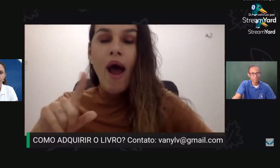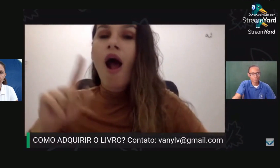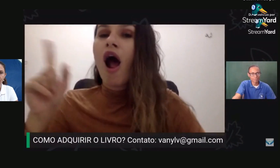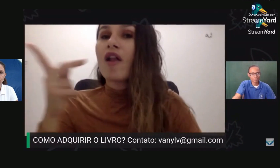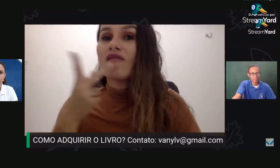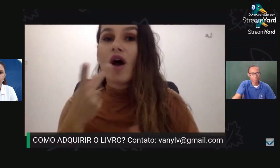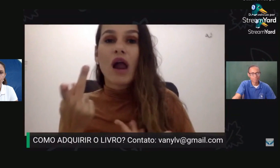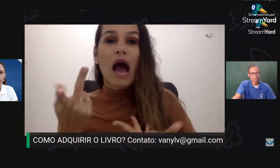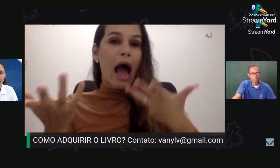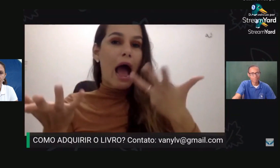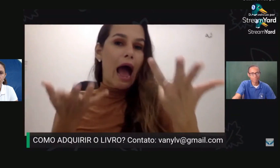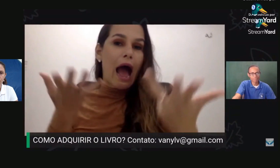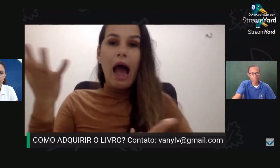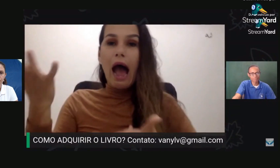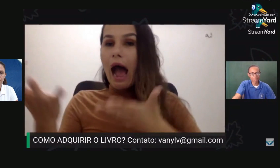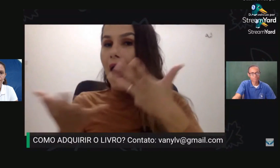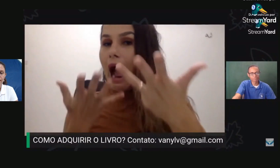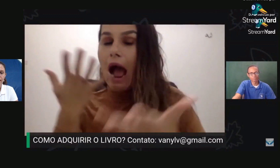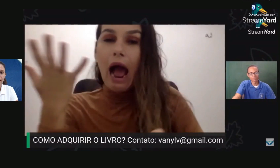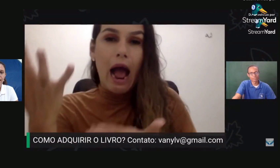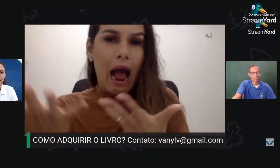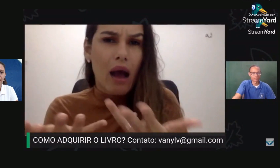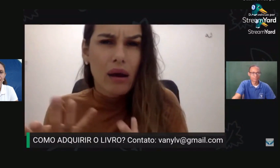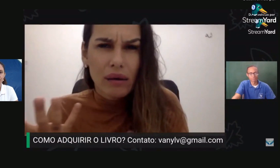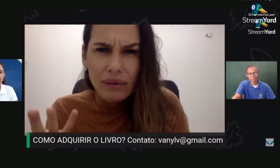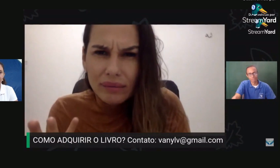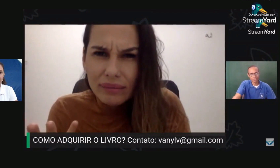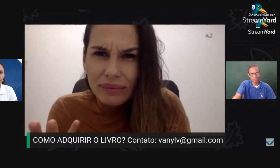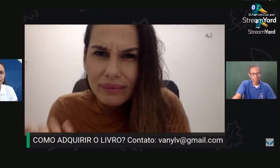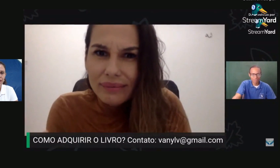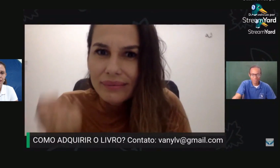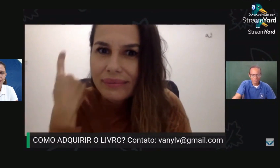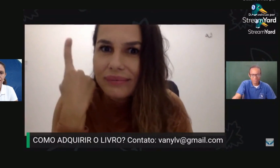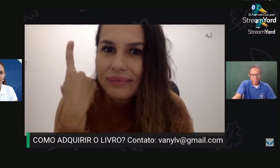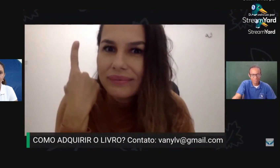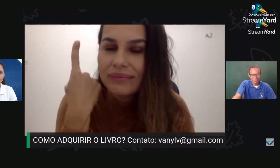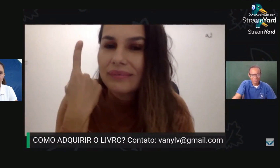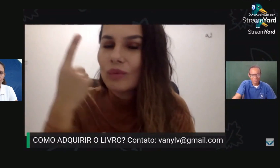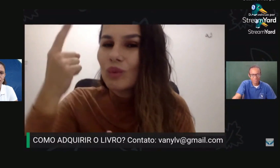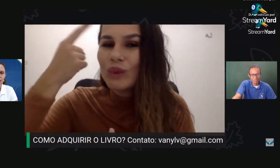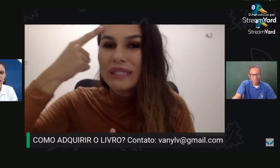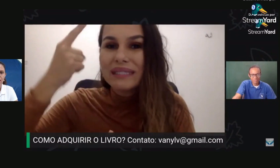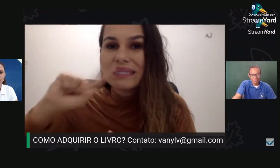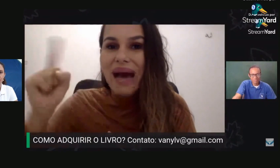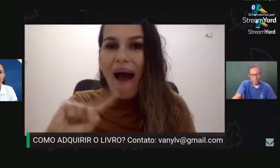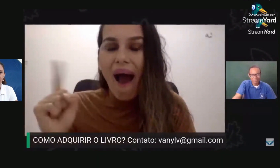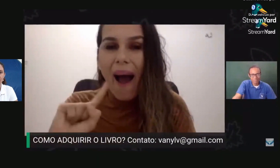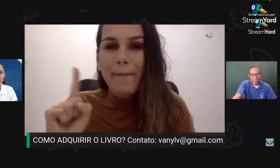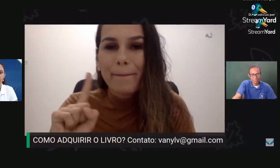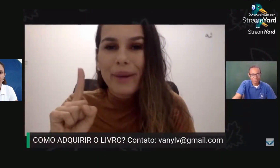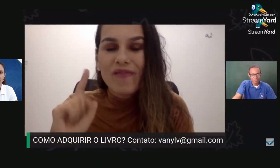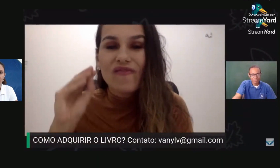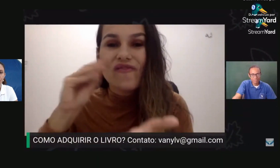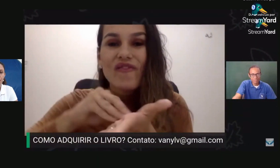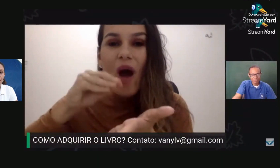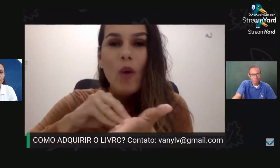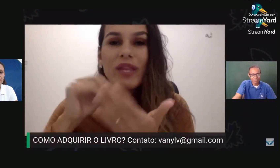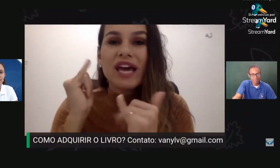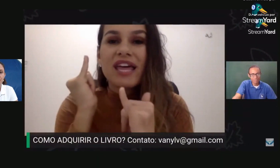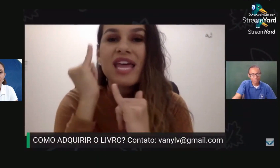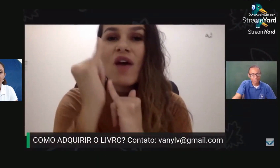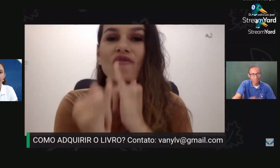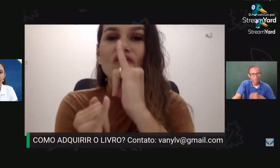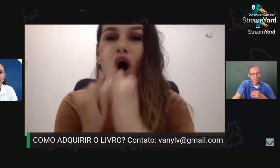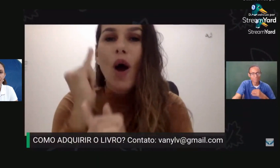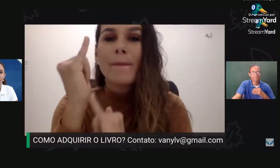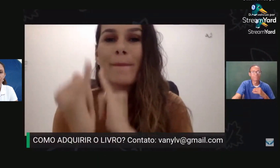um certificado de curso básico. E aí eles ficaram, né, receosos, acharam estranha a situação, mas